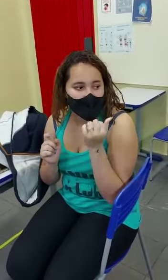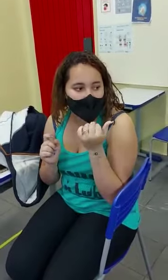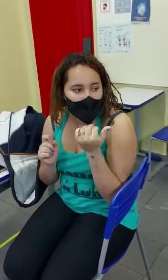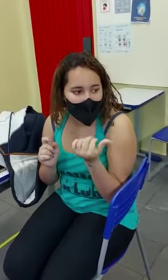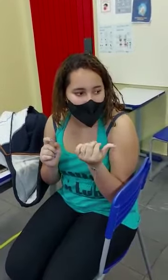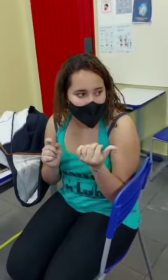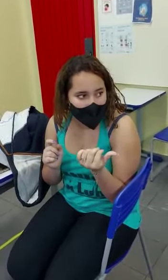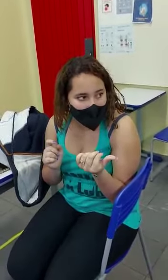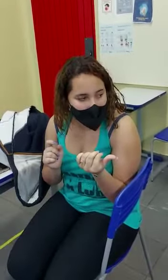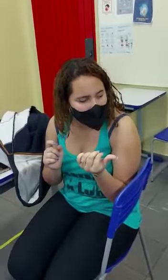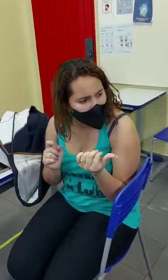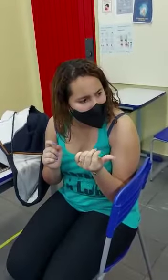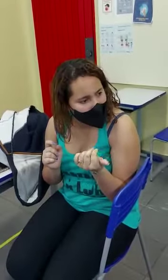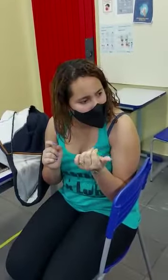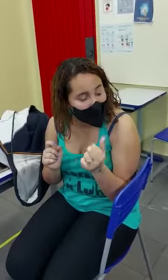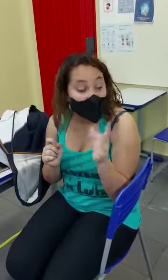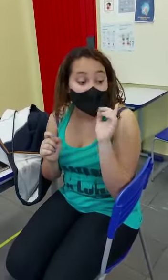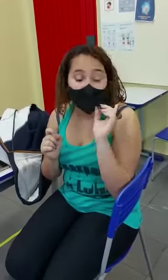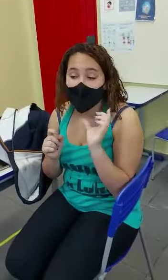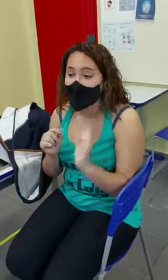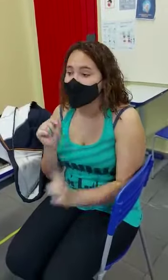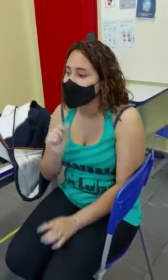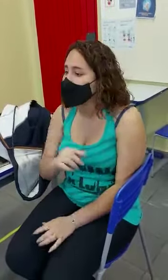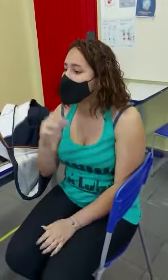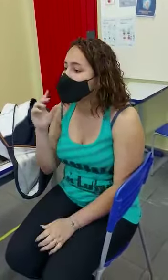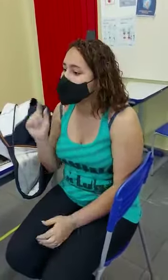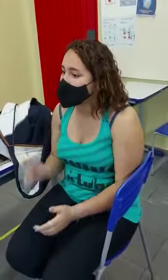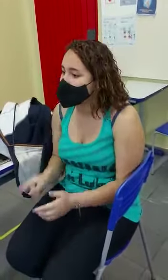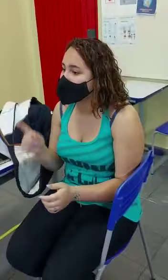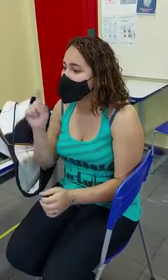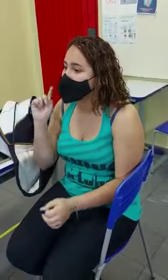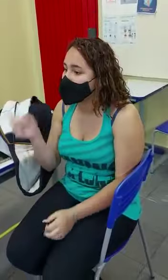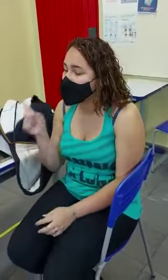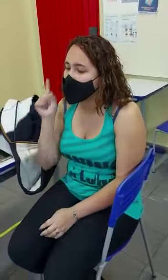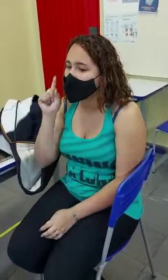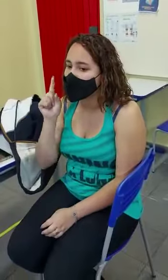meu celular, minha garrafinha, meu óculos,